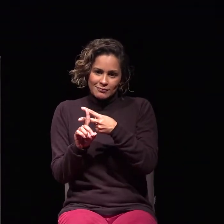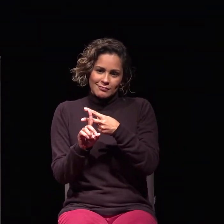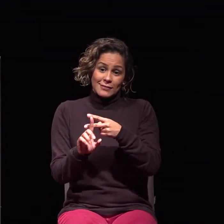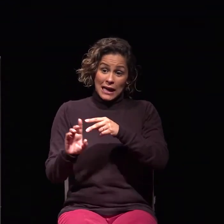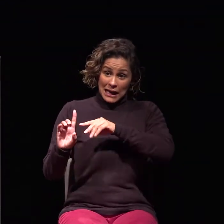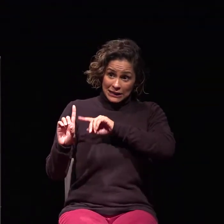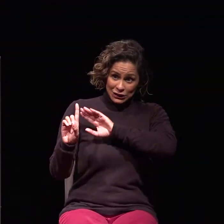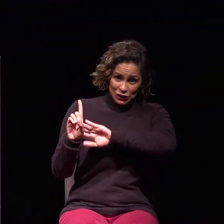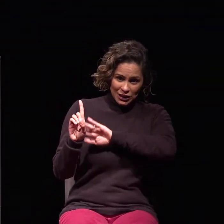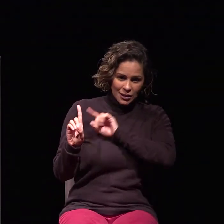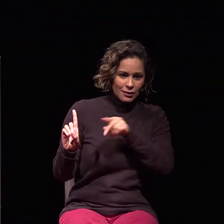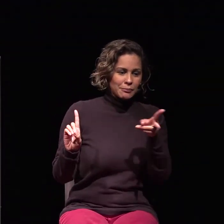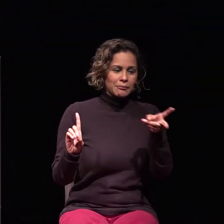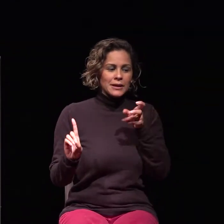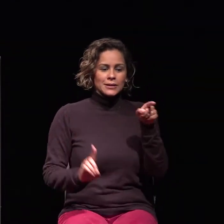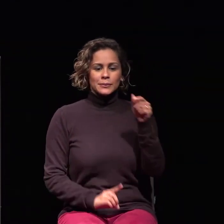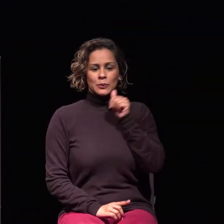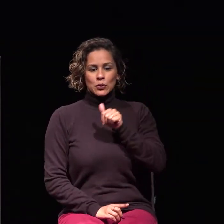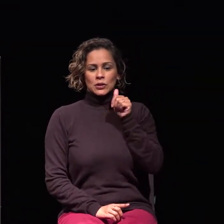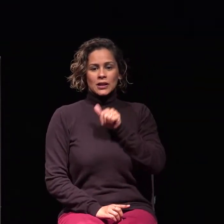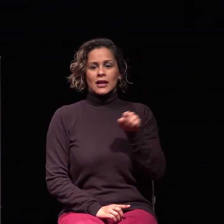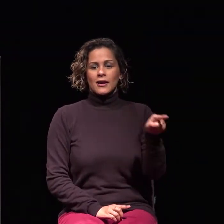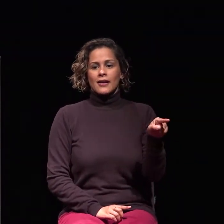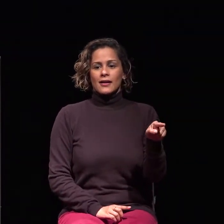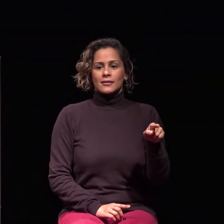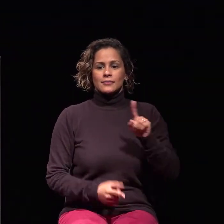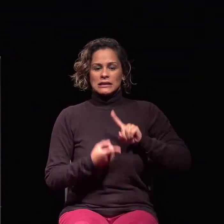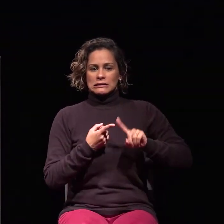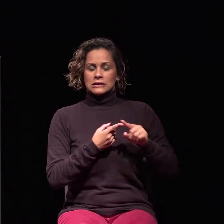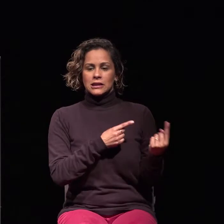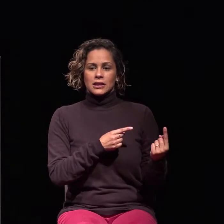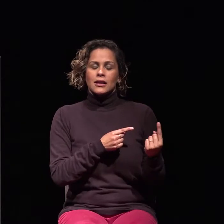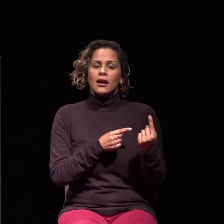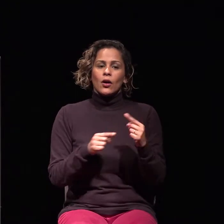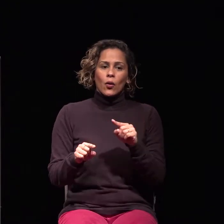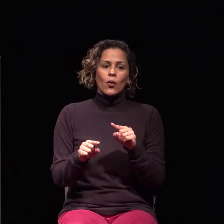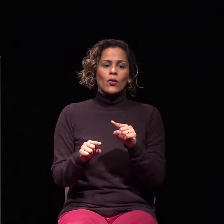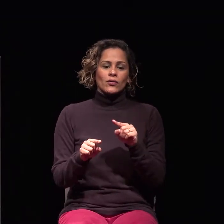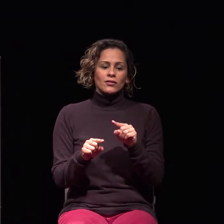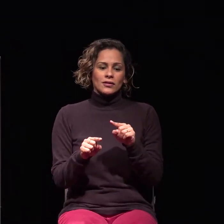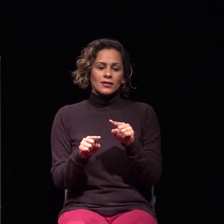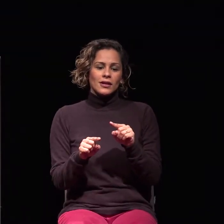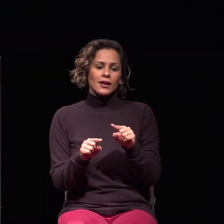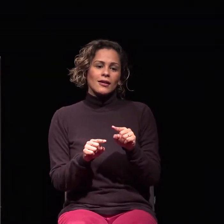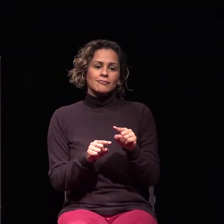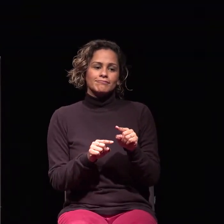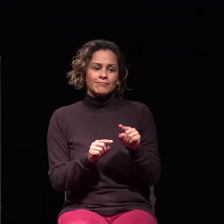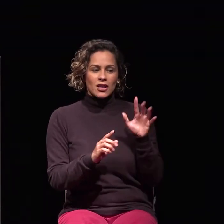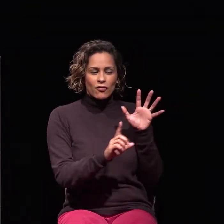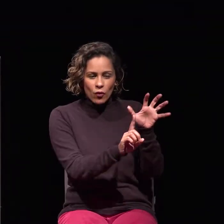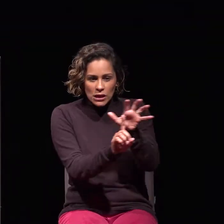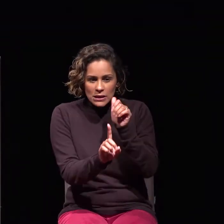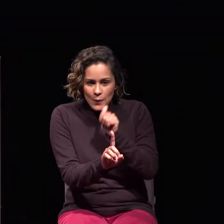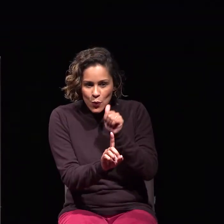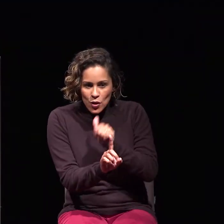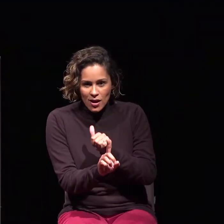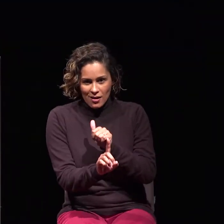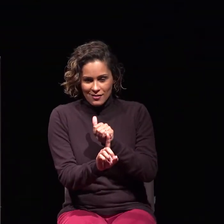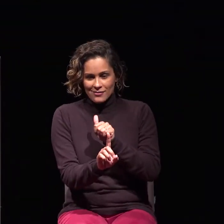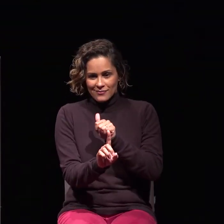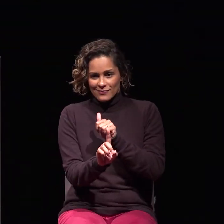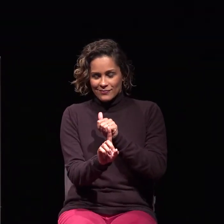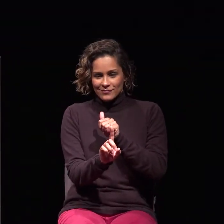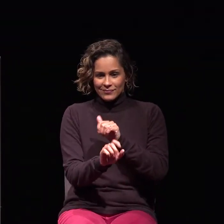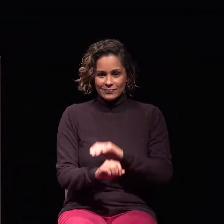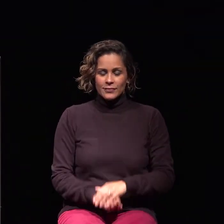precoce como uma ameaça às mulheres diferentes. Eles perceberam que não, porque, gente,